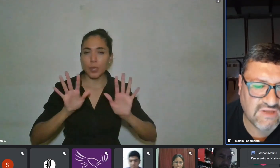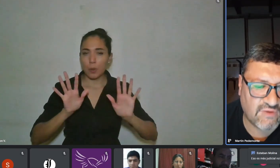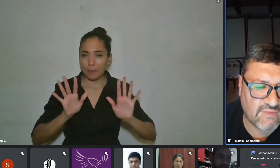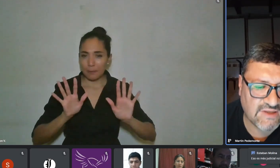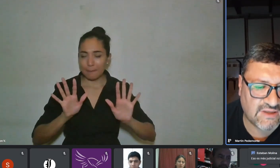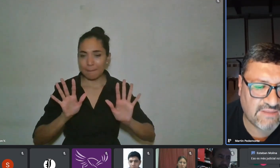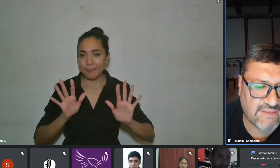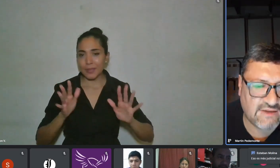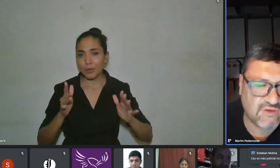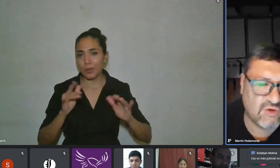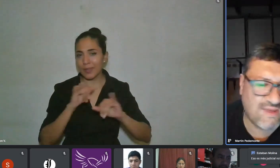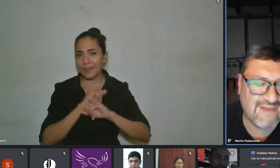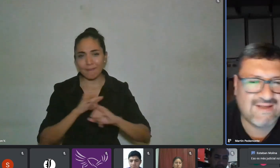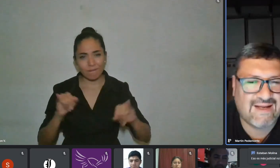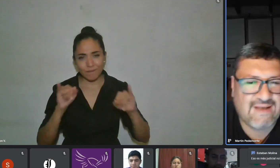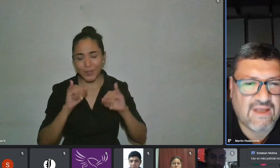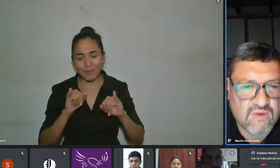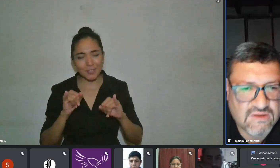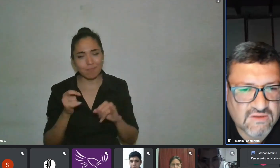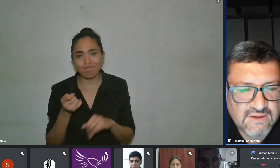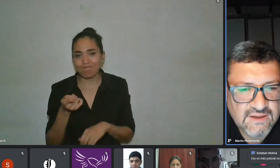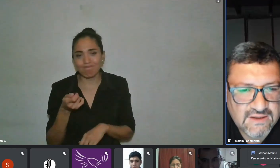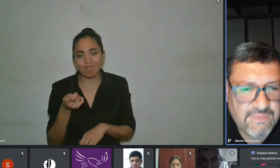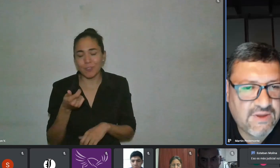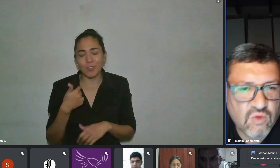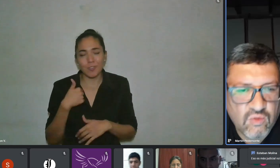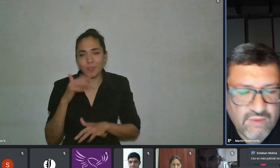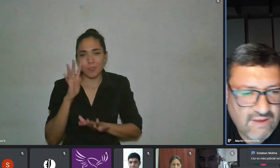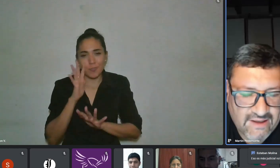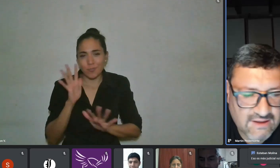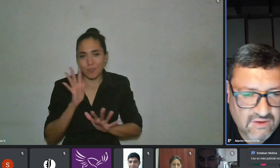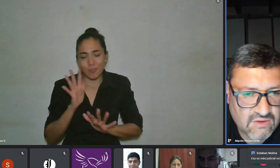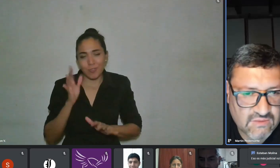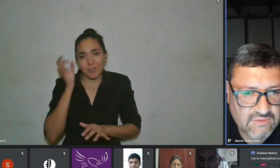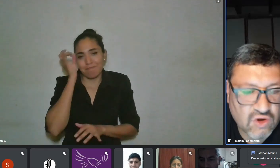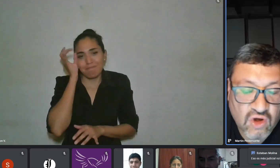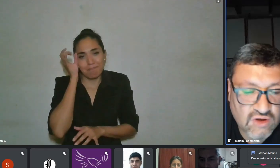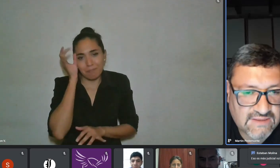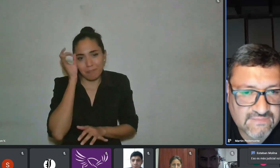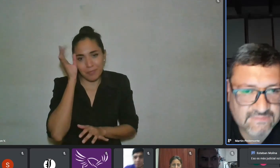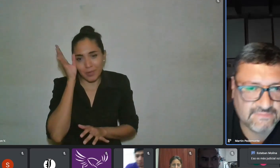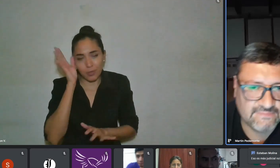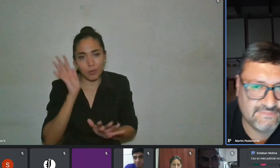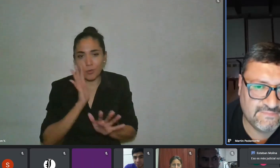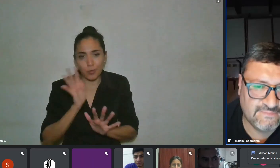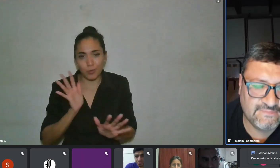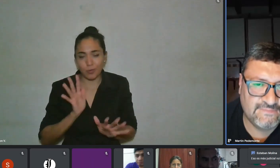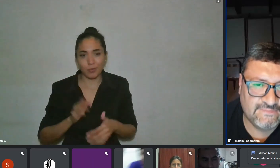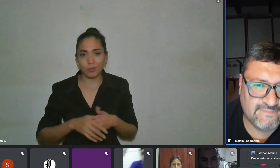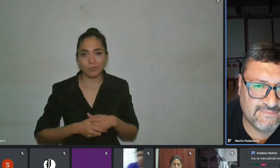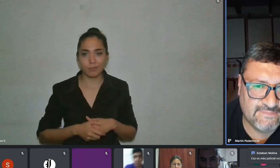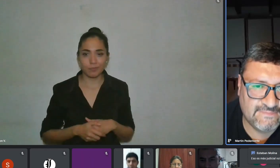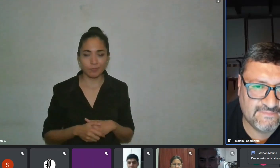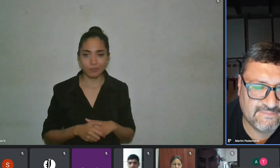mucha información respecto, no me he desnado de eso. Te pido disculpas, la verdad que no lo sé.